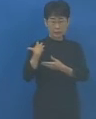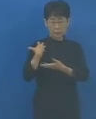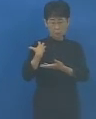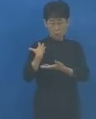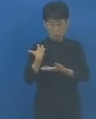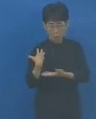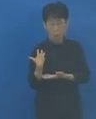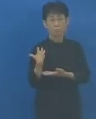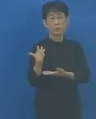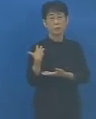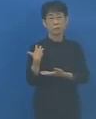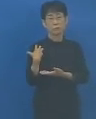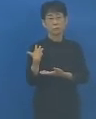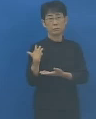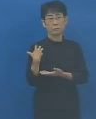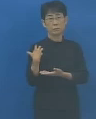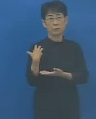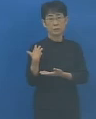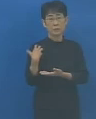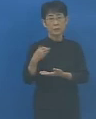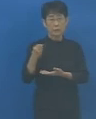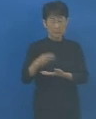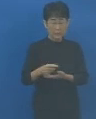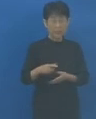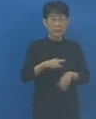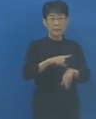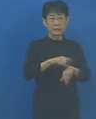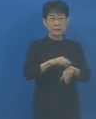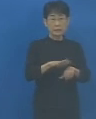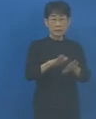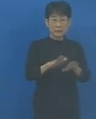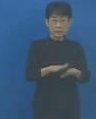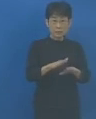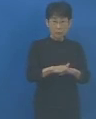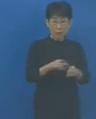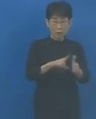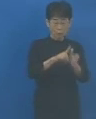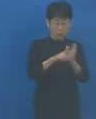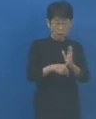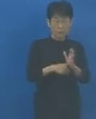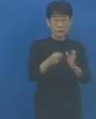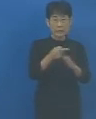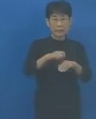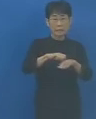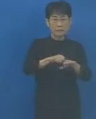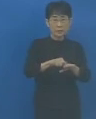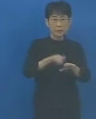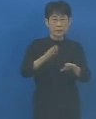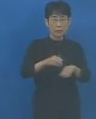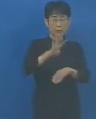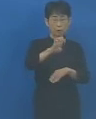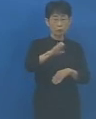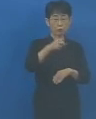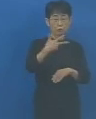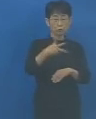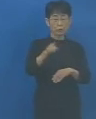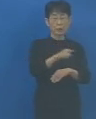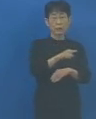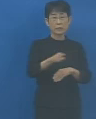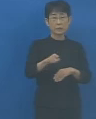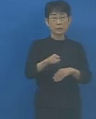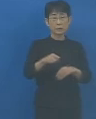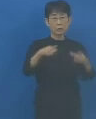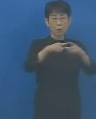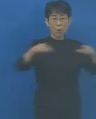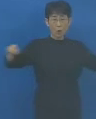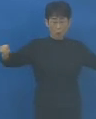ありますし、時期としては、非常に厳しい、時期になりますが、47人の都道府県知事で一